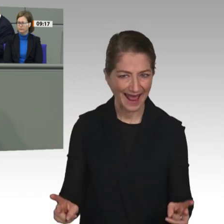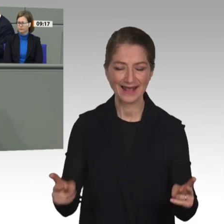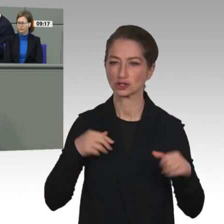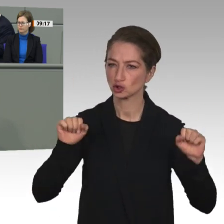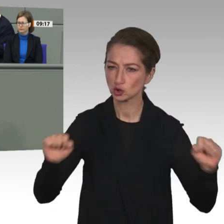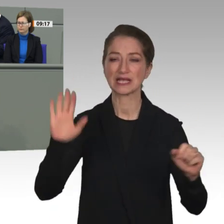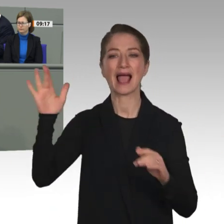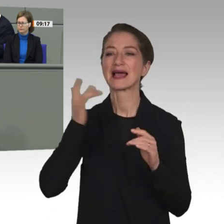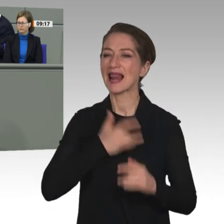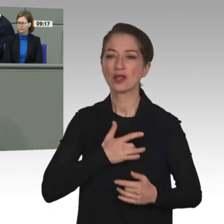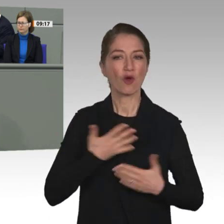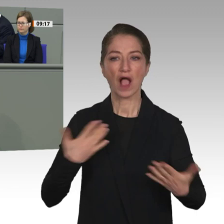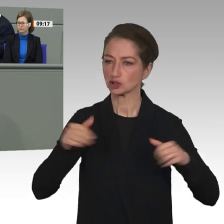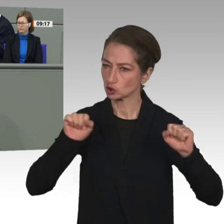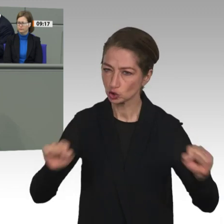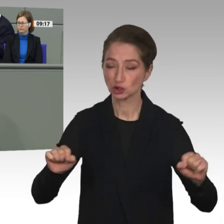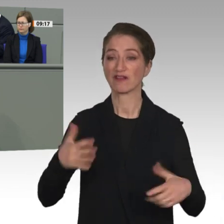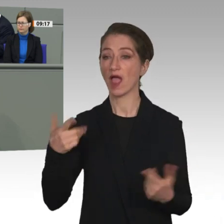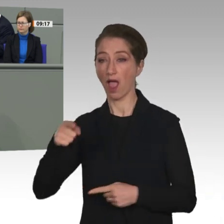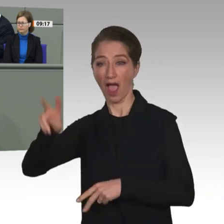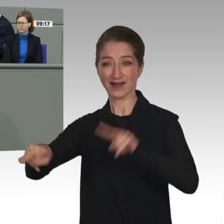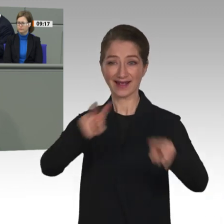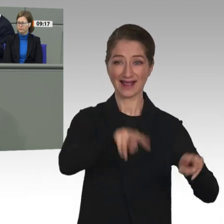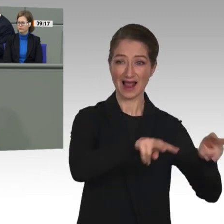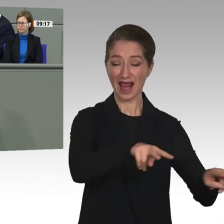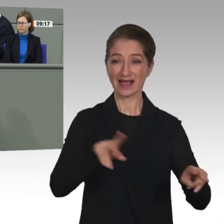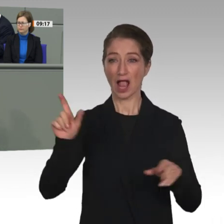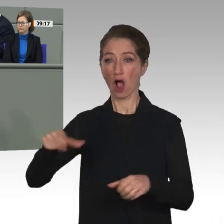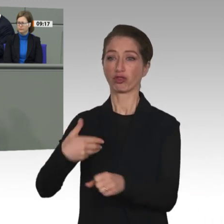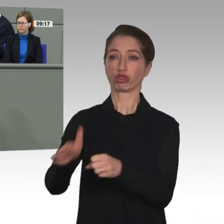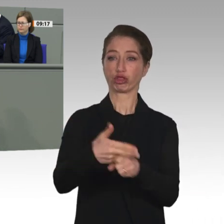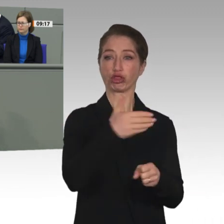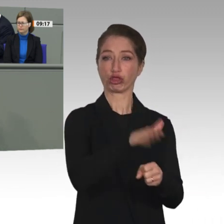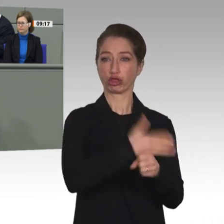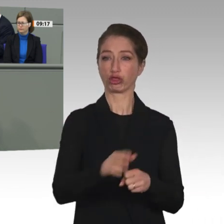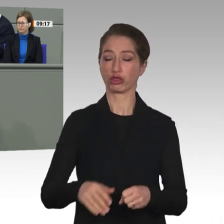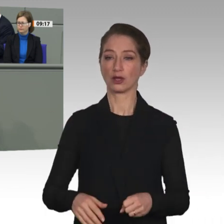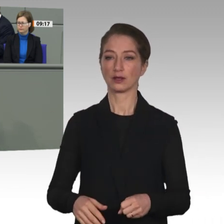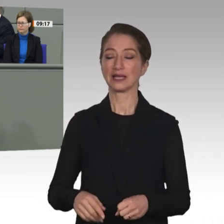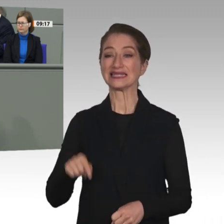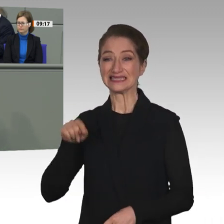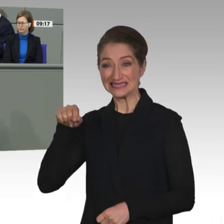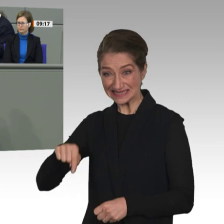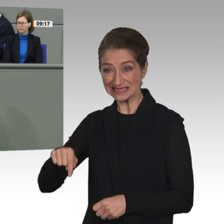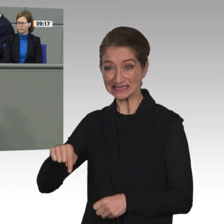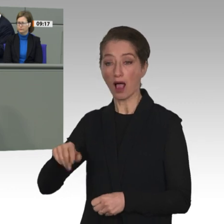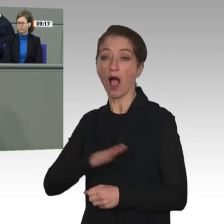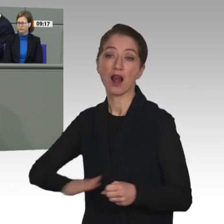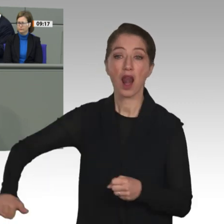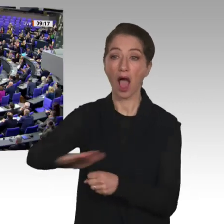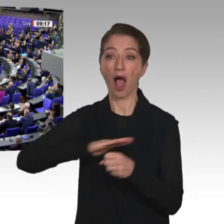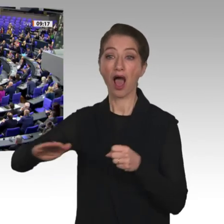ausüben. Und wer diese Rechte missachtet oder anderen abspricht, der stellt sich ganz bewusst gegen dieses Land.